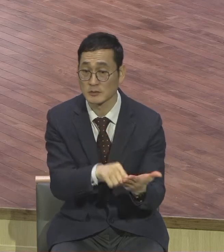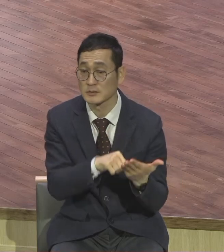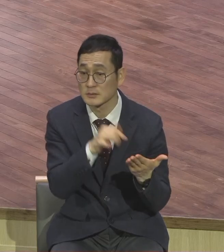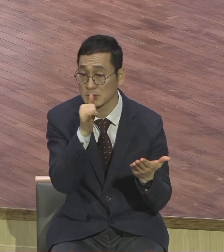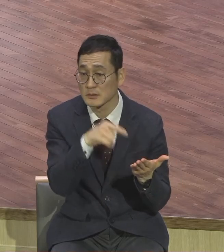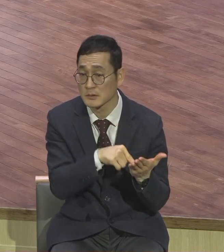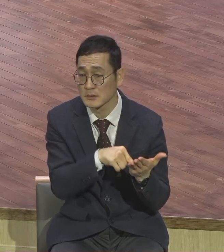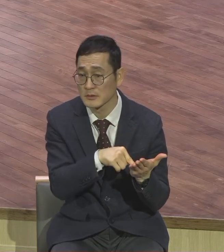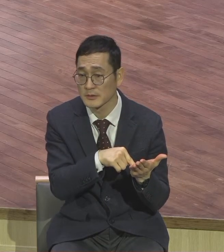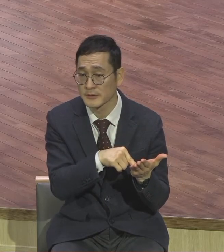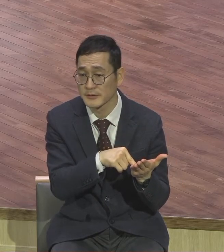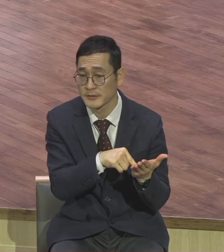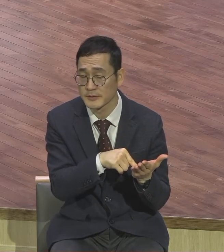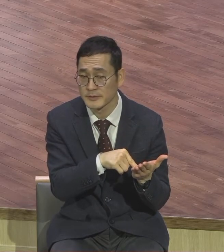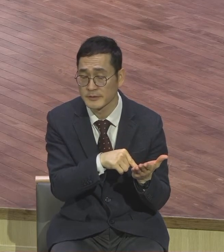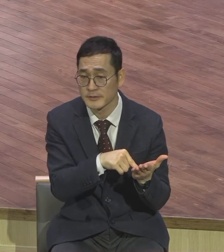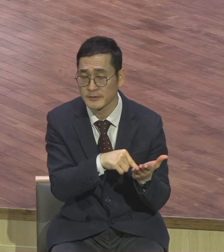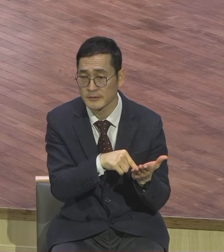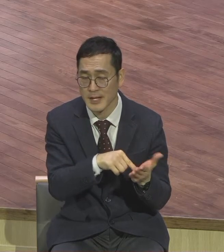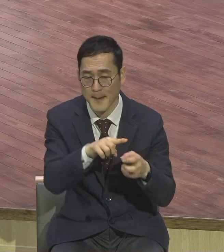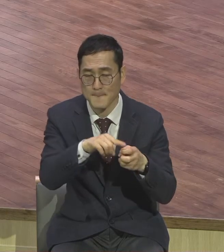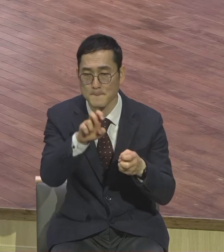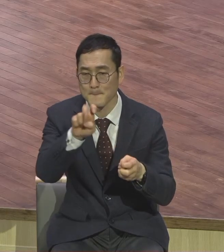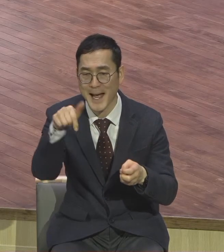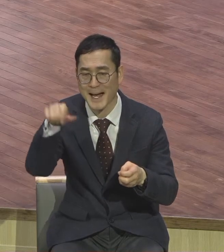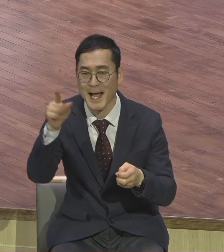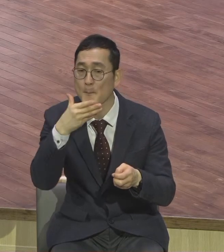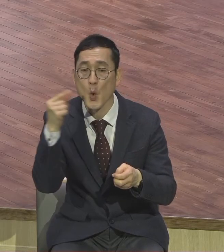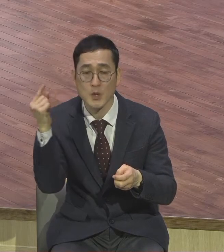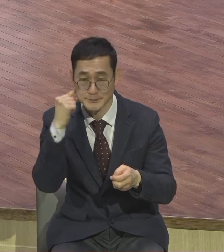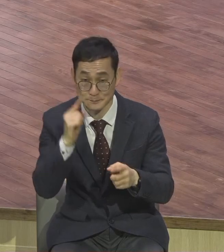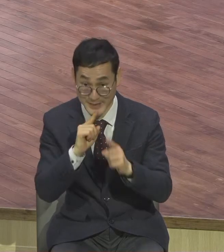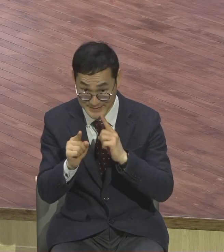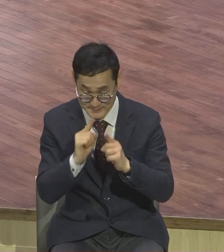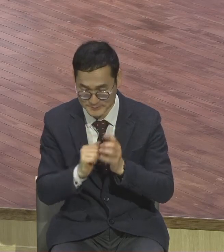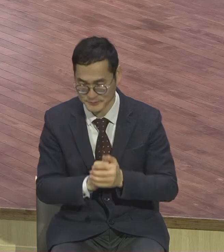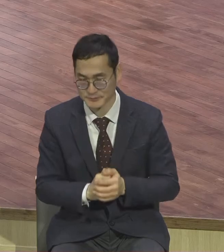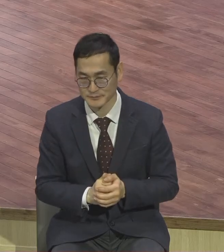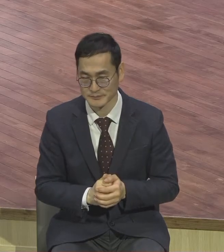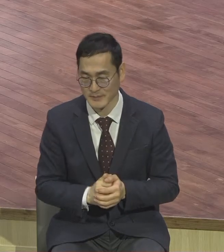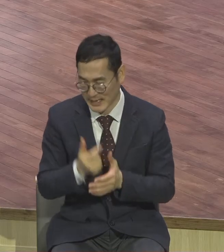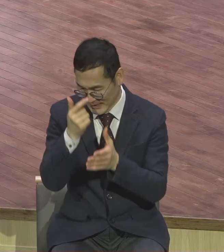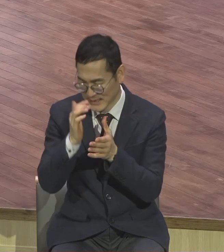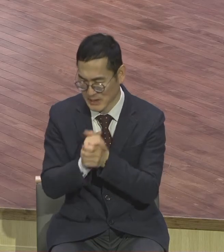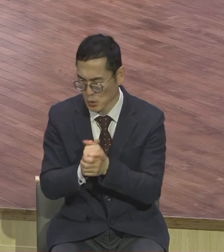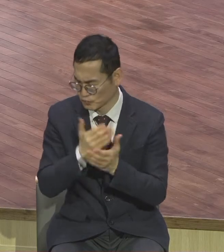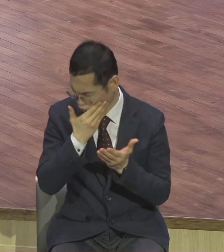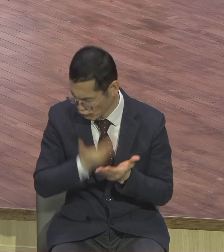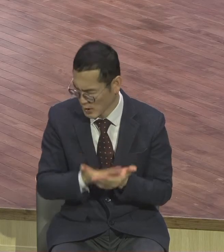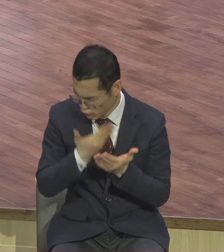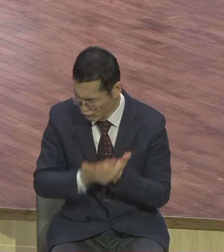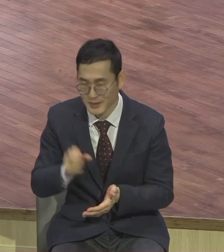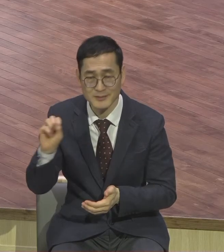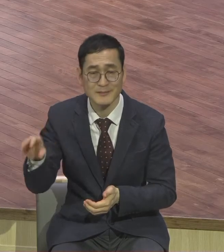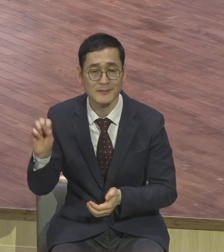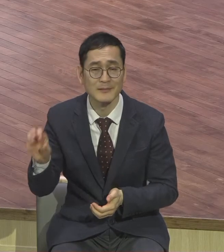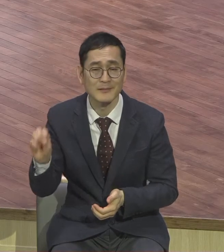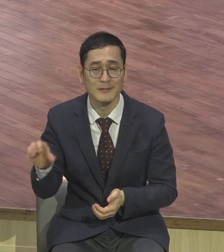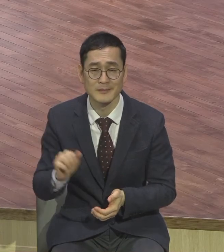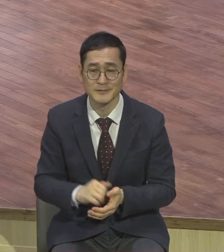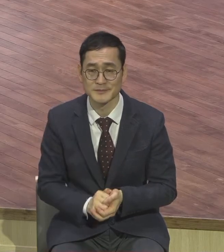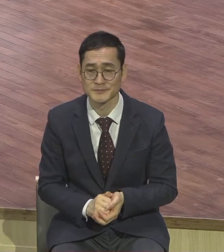본문과 동일한 사건이 기록되어 있는 마가복음 9장 29절을 보면 예수님께서 기도의 중요성을 강조하고 있는데 이런 시대에